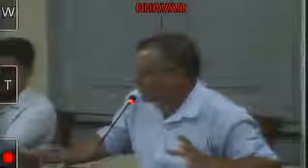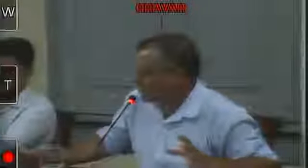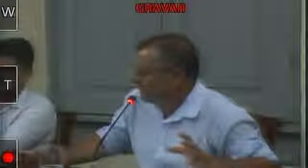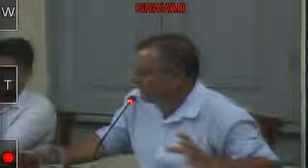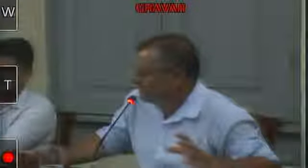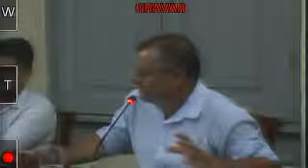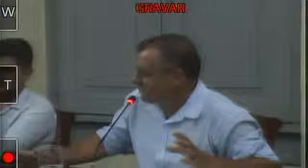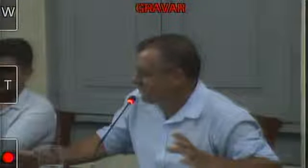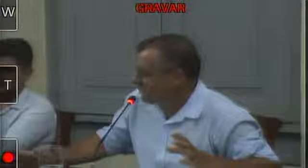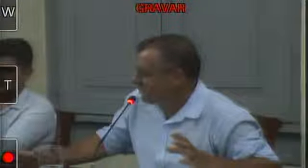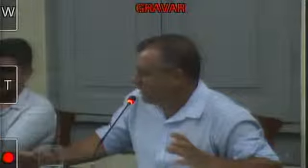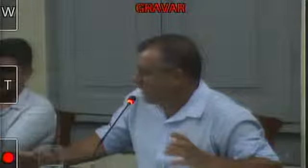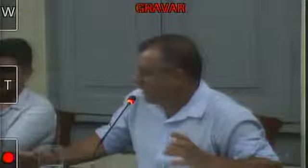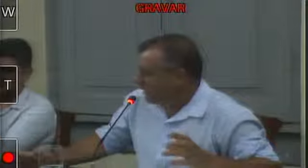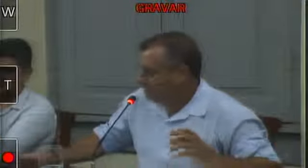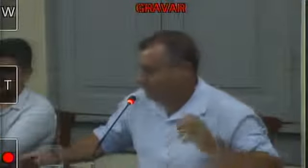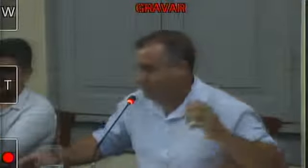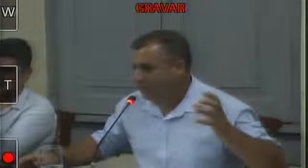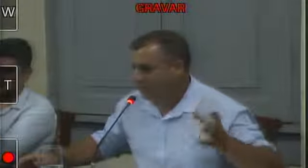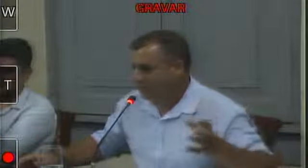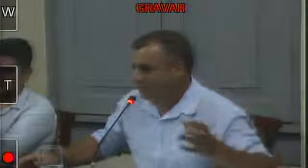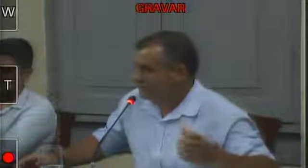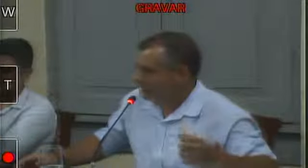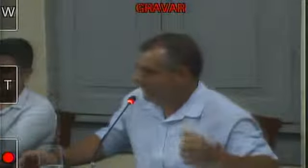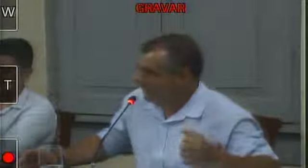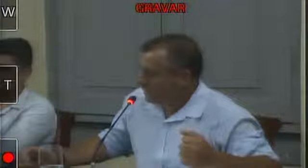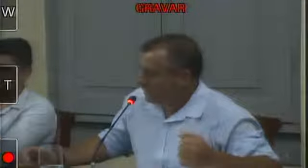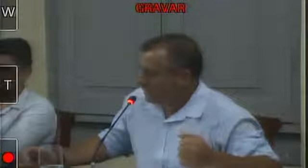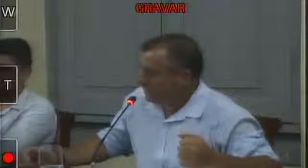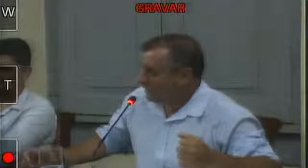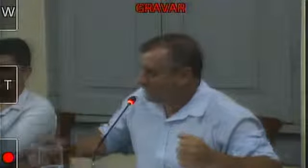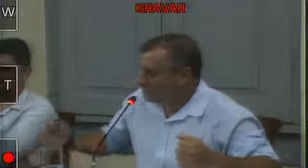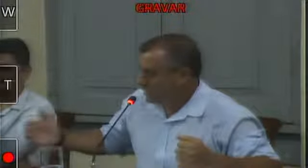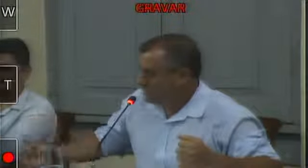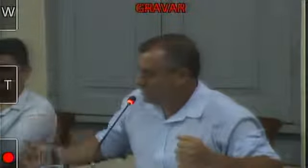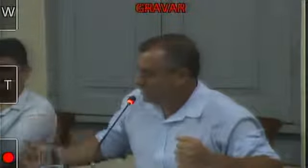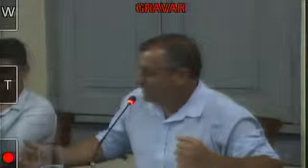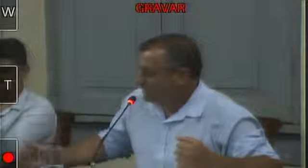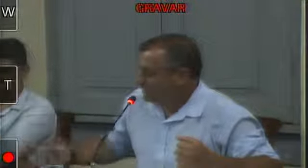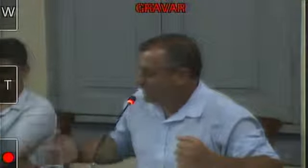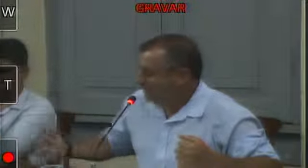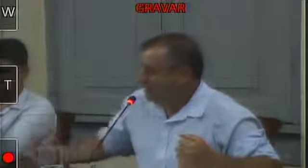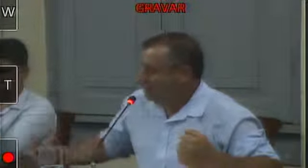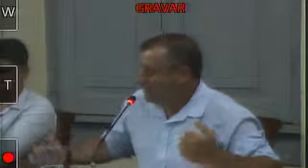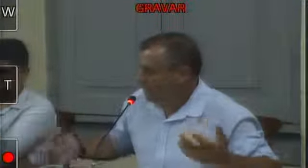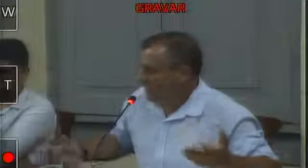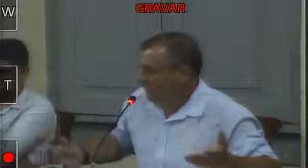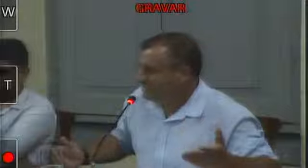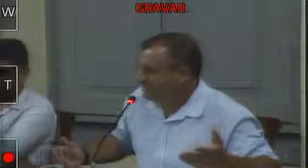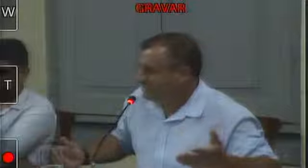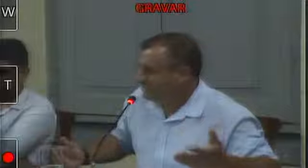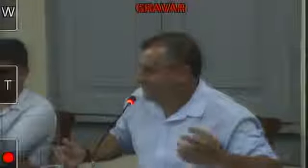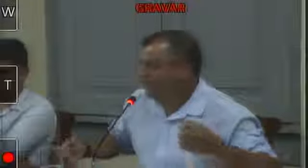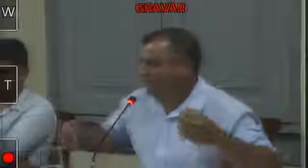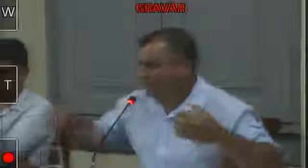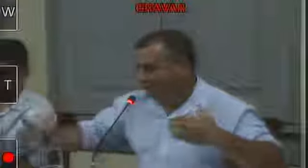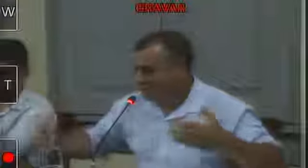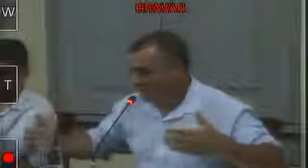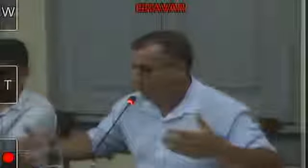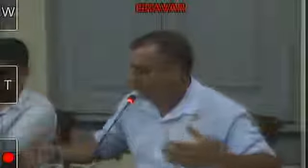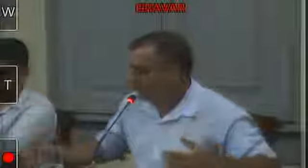pode mandar ninguém em Santa Isabel. Né? Uma dificuldade, às vezes eu tenho que pegar funcionários da prefeitura, levar no meu carro em Santa Isabel para